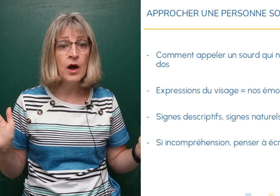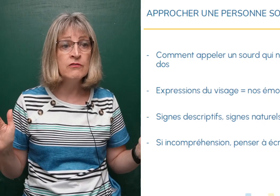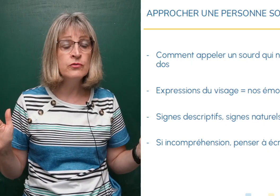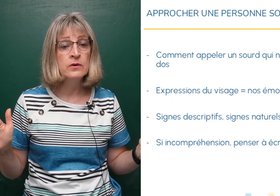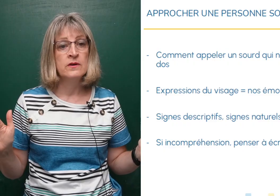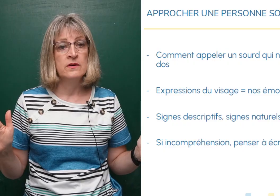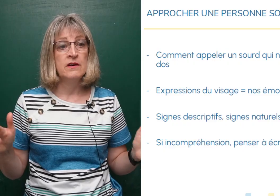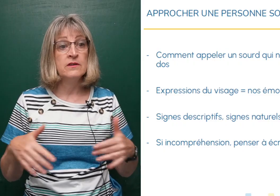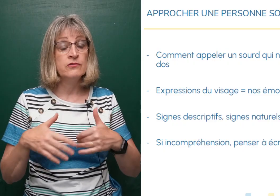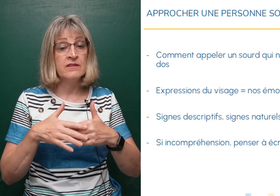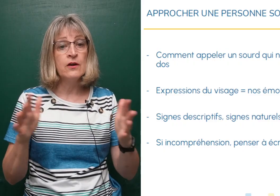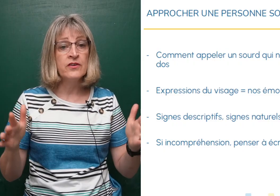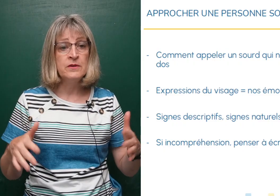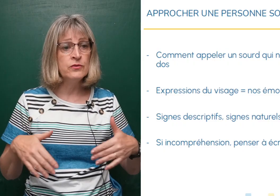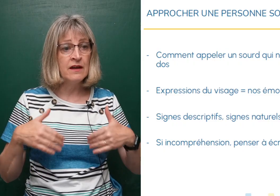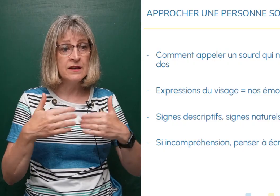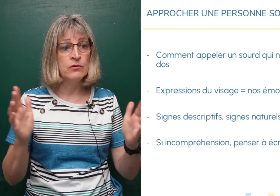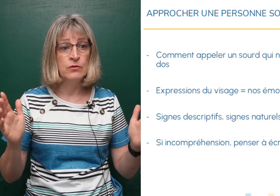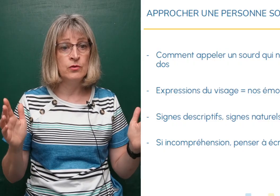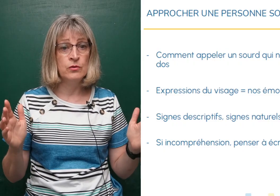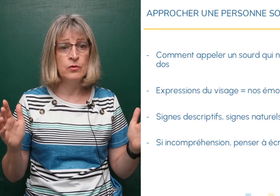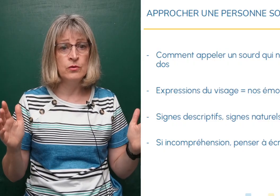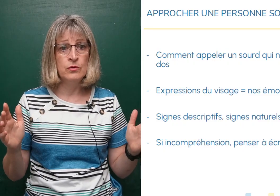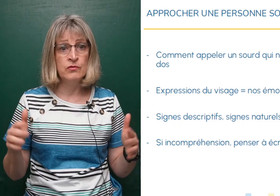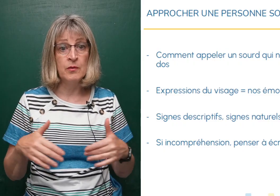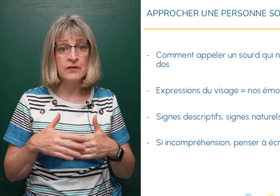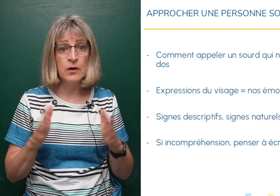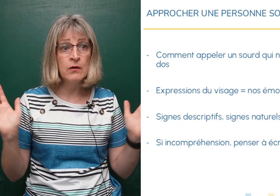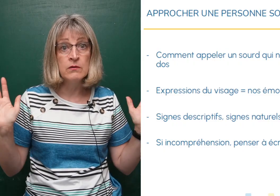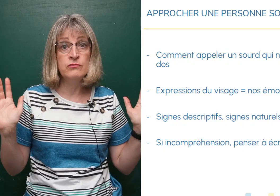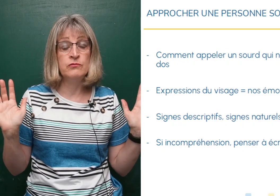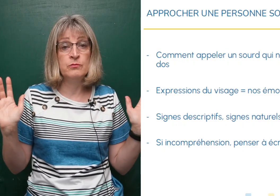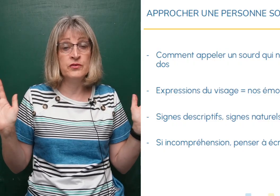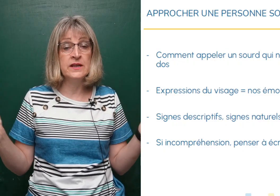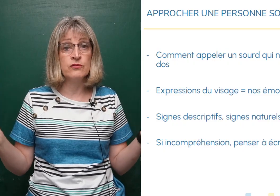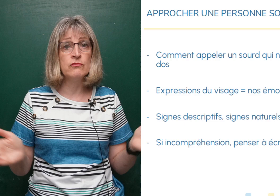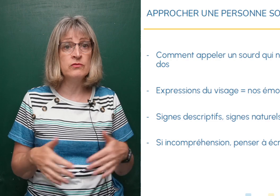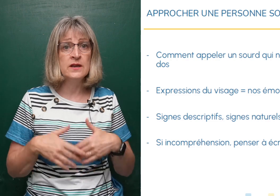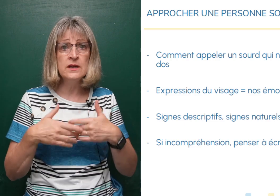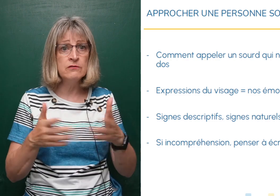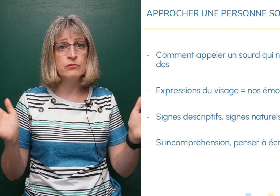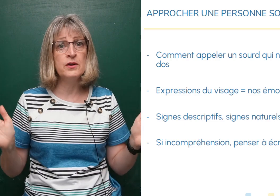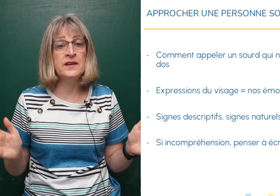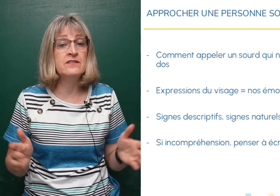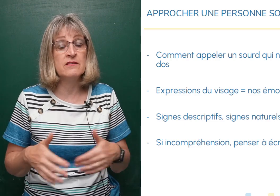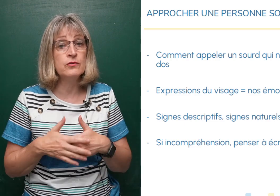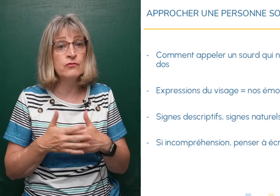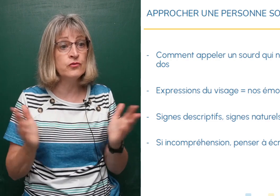vous. Enfin, vous avez 45 minutes avec le formateur, vous posez les questions que vous voulez, vous demandez les infos que vous souhaitez,